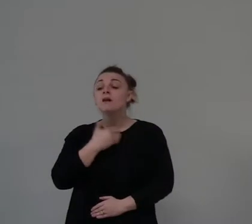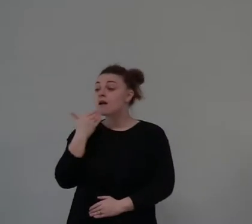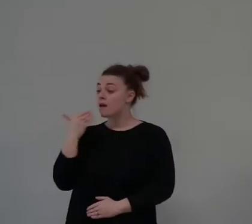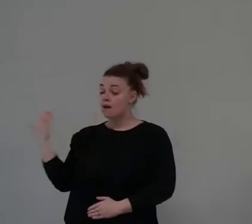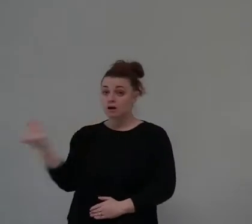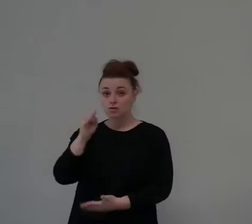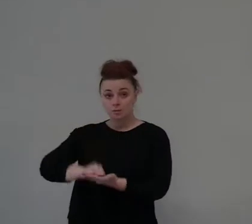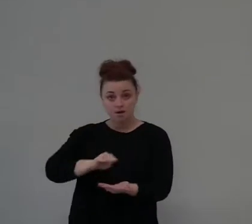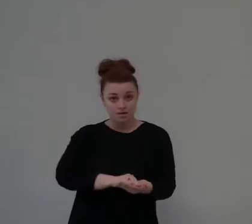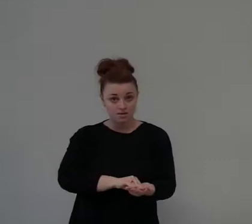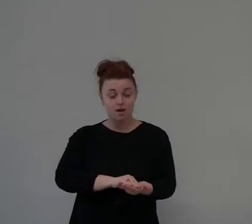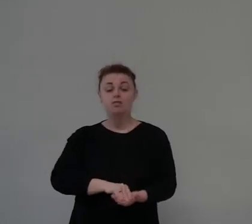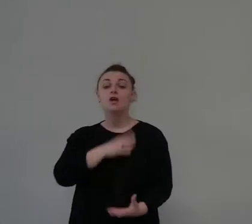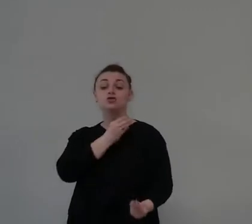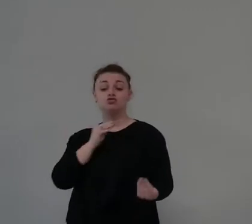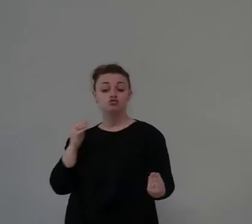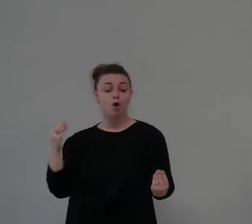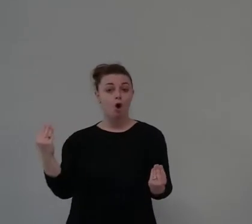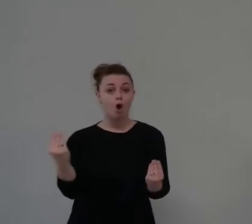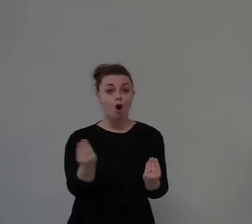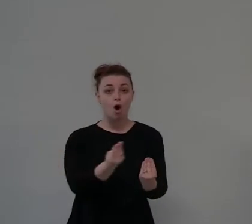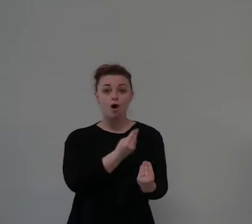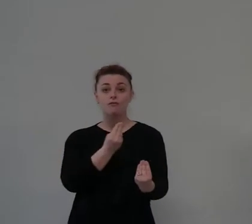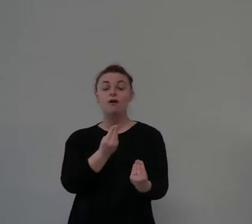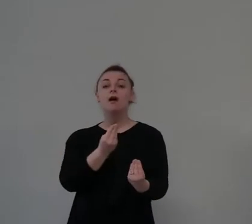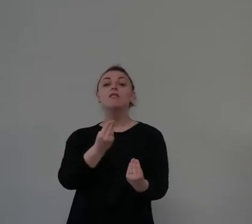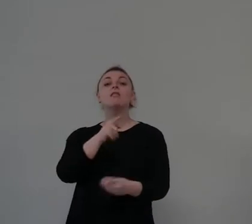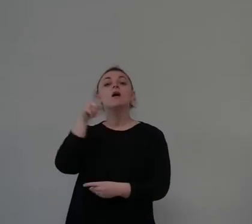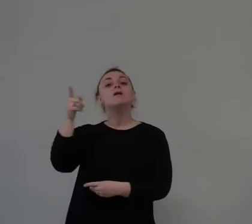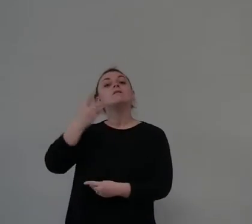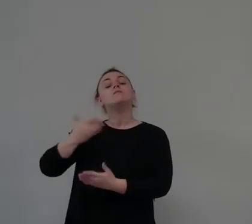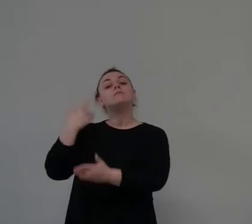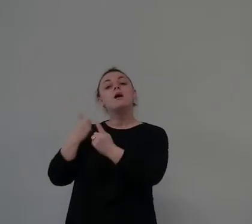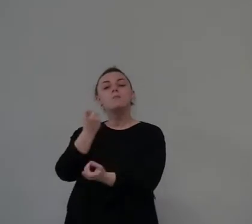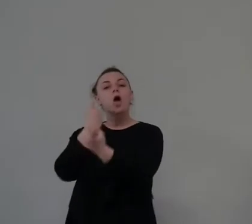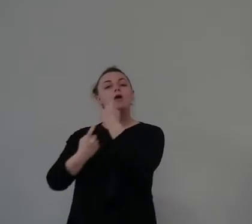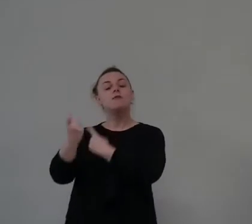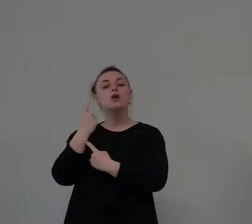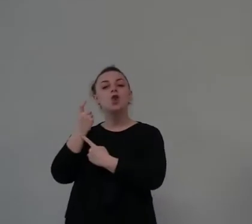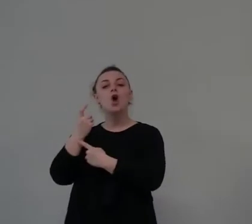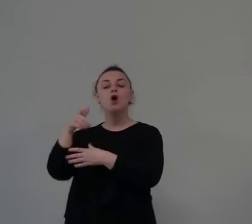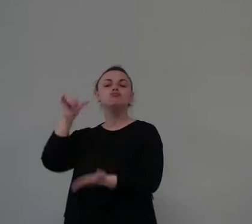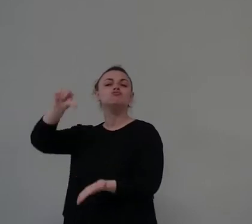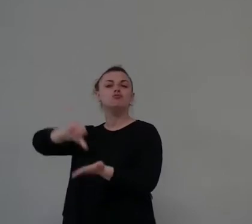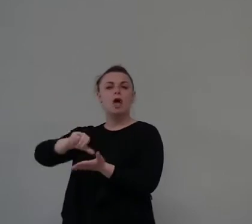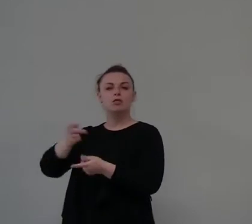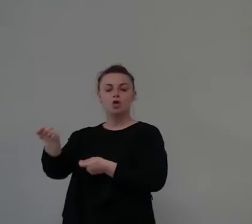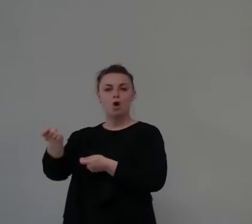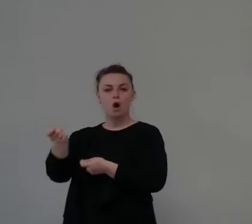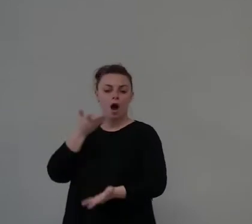tutti quanti i giovani che sono presenti da un centro di accoglienza qua di Monte di Ascone.